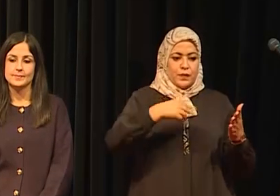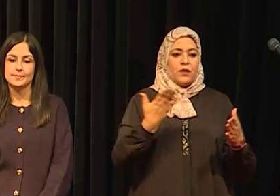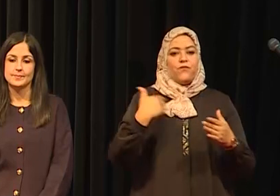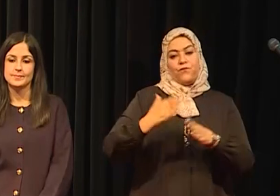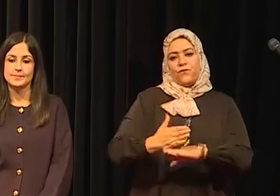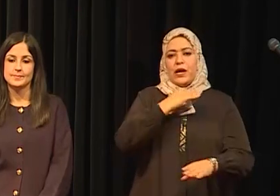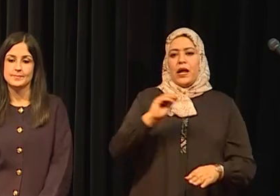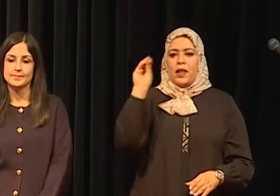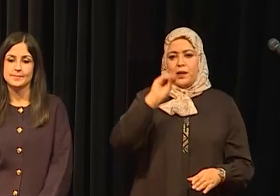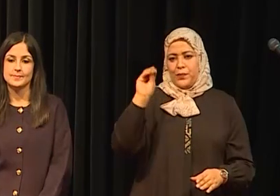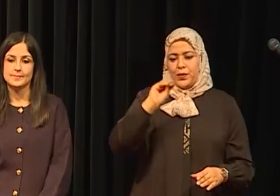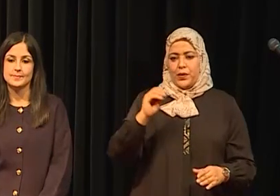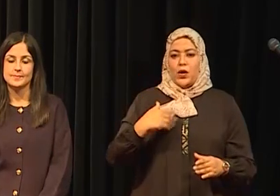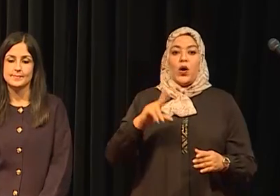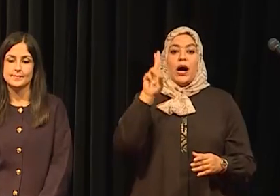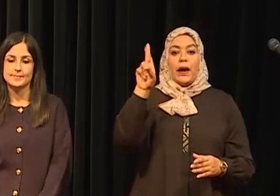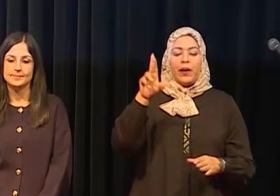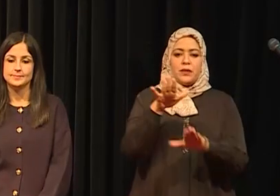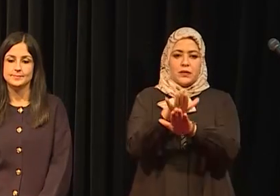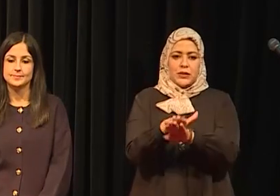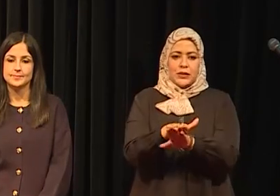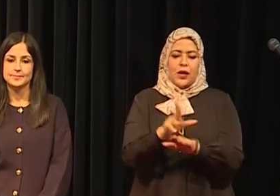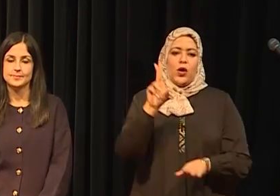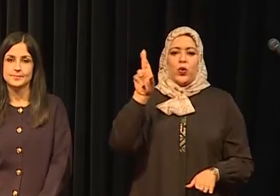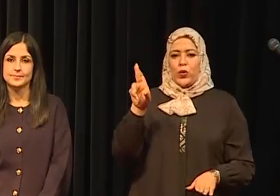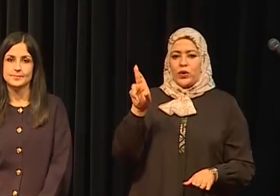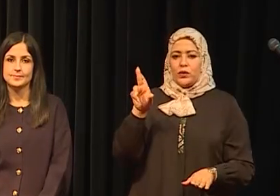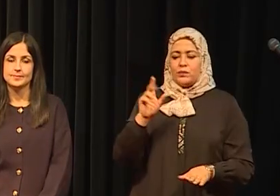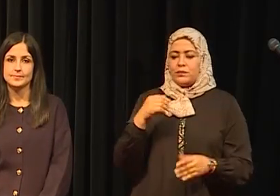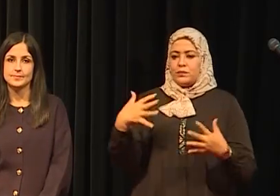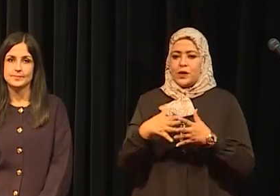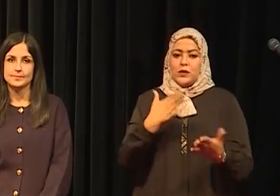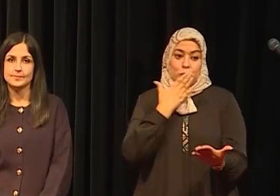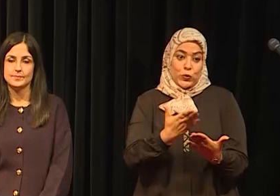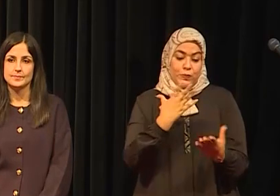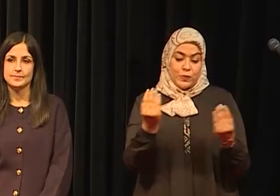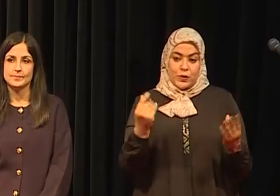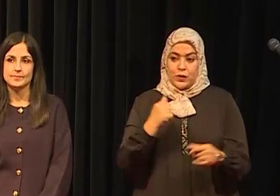الأربعاء، وأكاديمية الرباط سالة قنيطرة اللي كنشكروها لأن وفدها